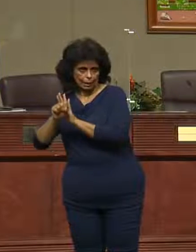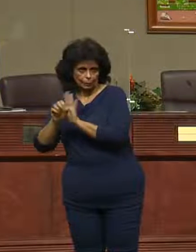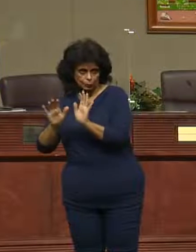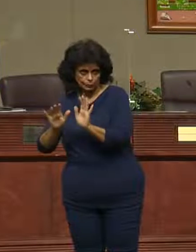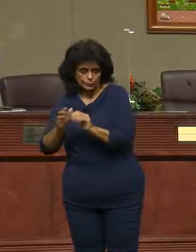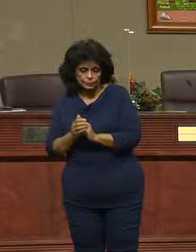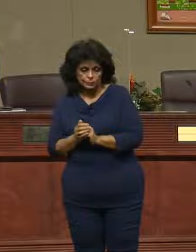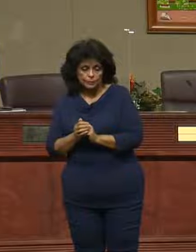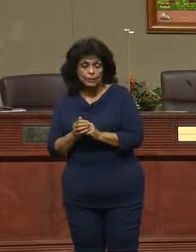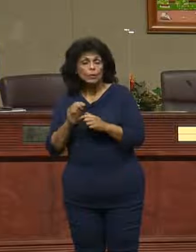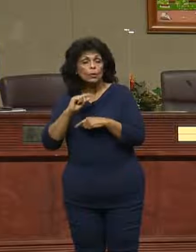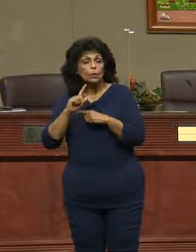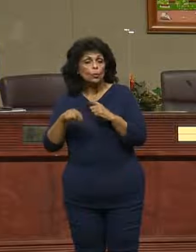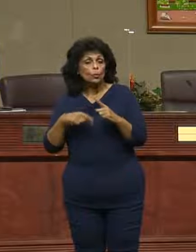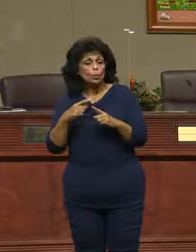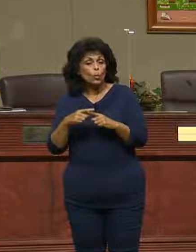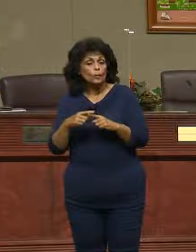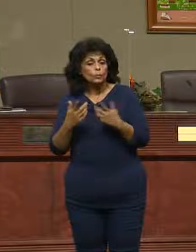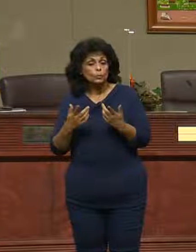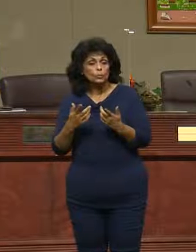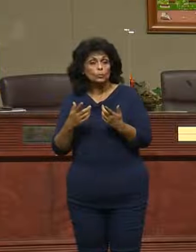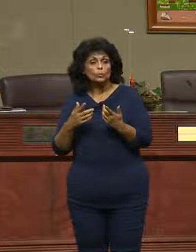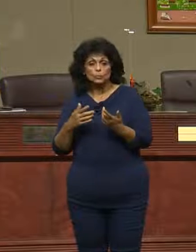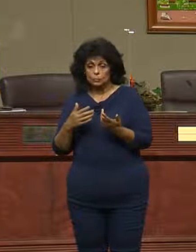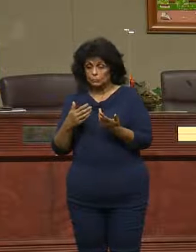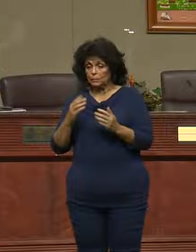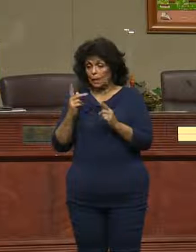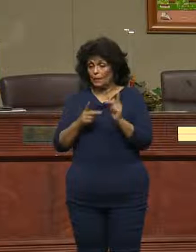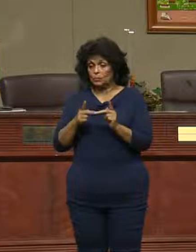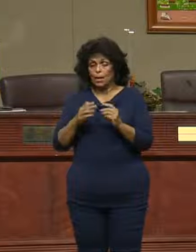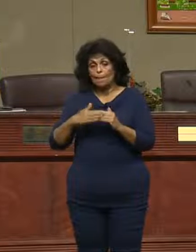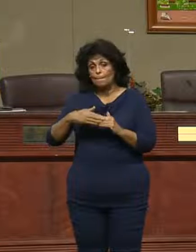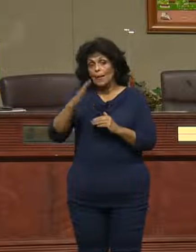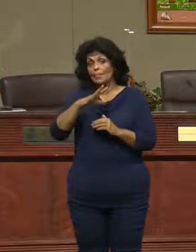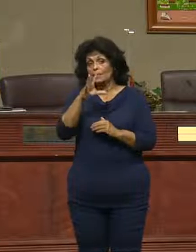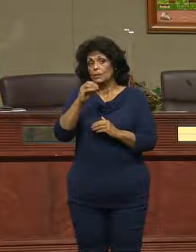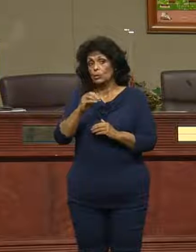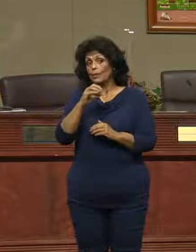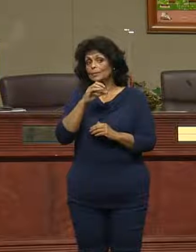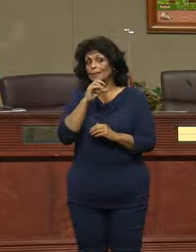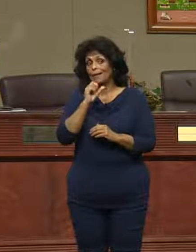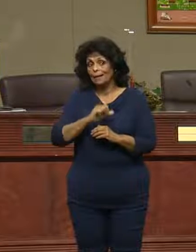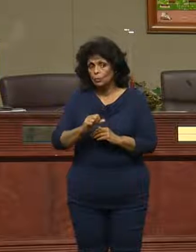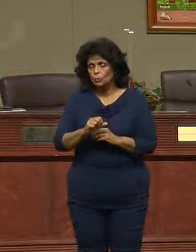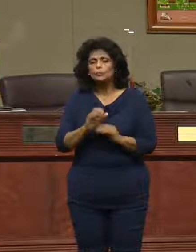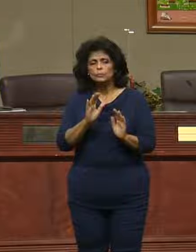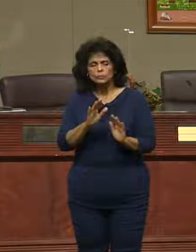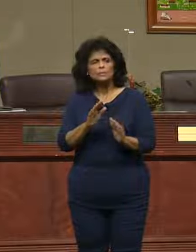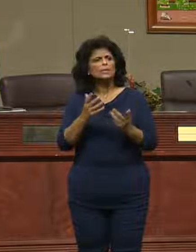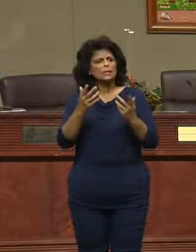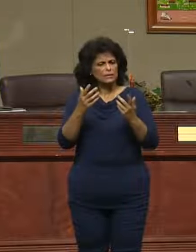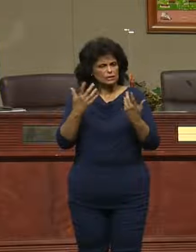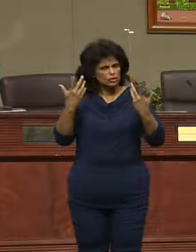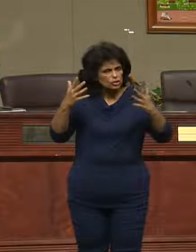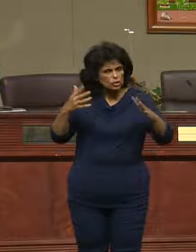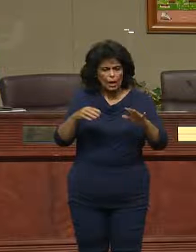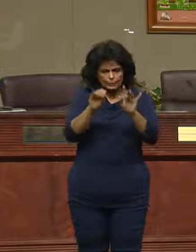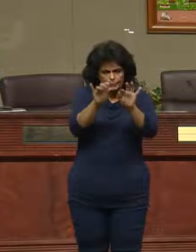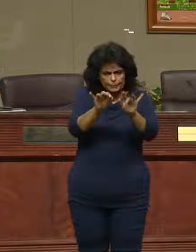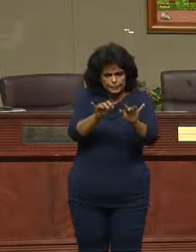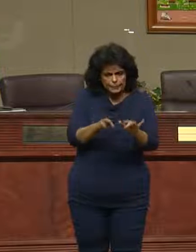solamente cuando abramos para los más de 50 años, solamente tienen que hacer un clic, coger el appointment y todo está